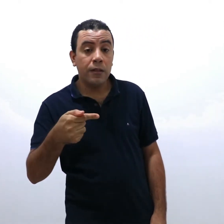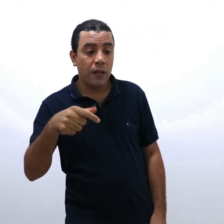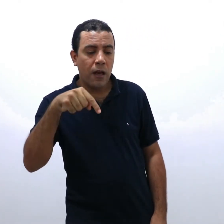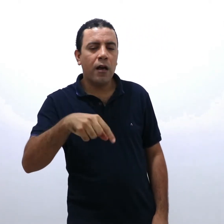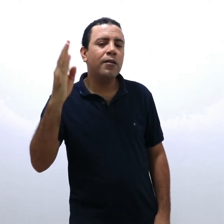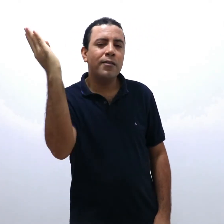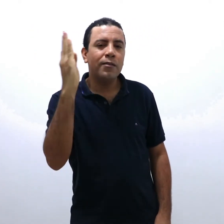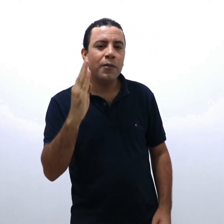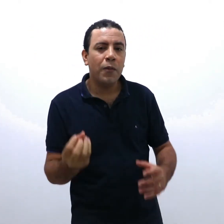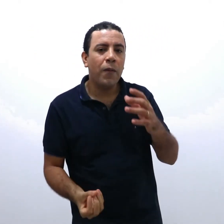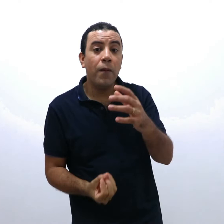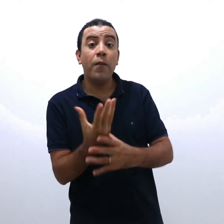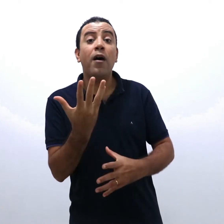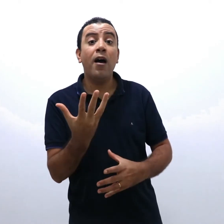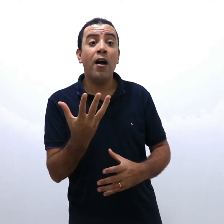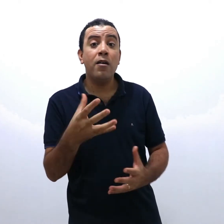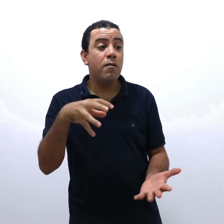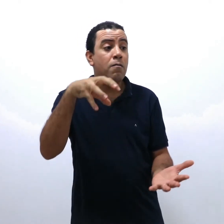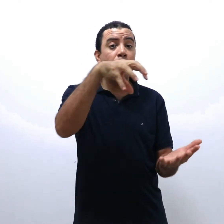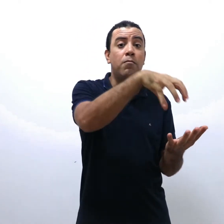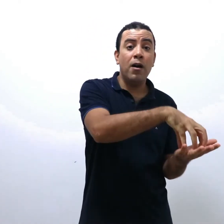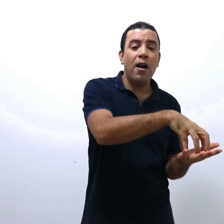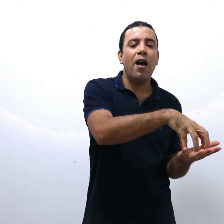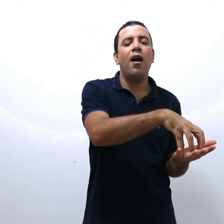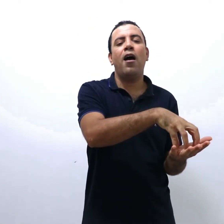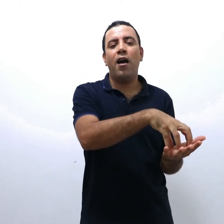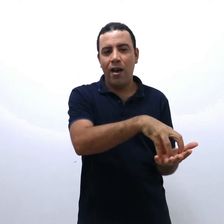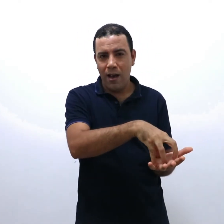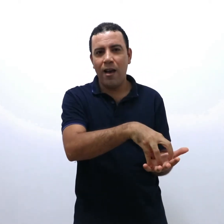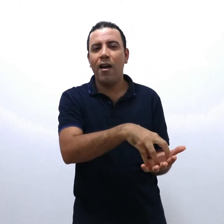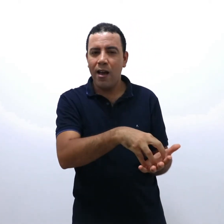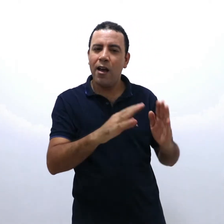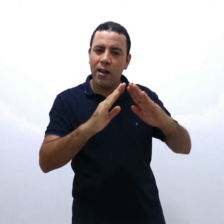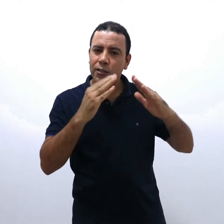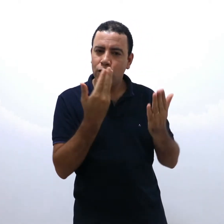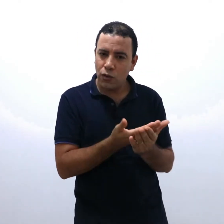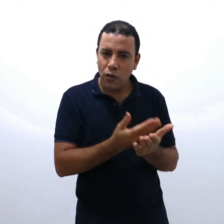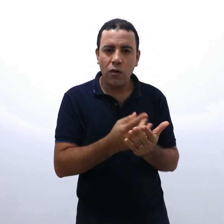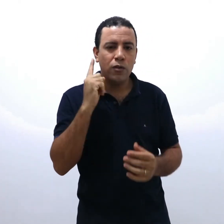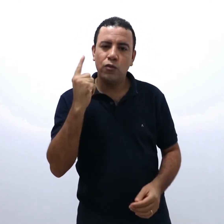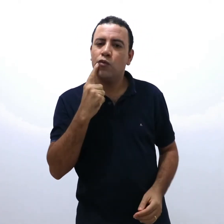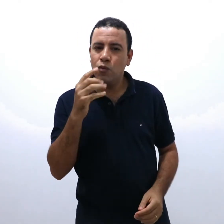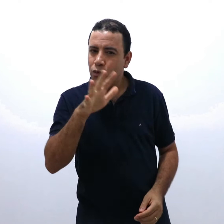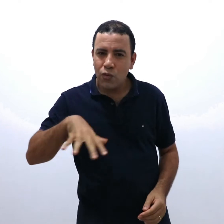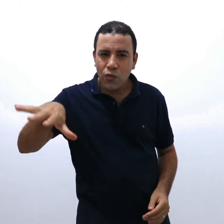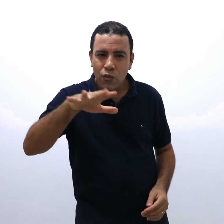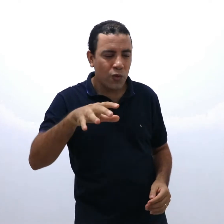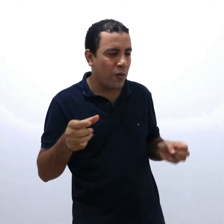a 1857. Aqui no Brasil surgiu a primeira escola, a primeira